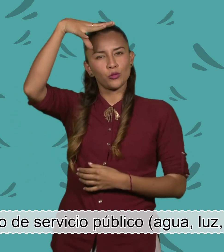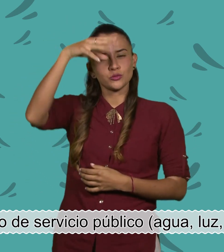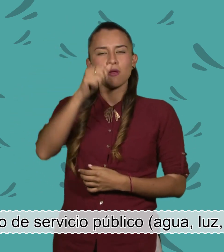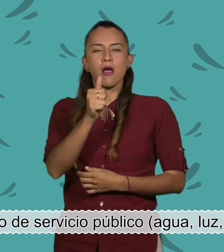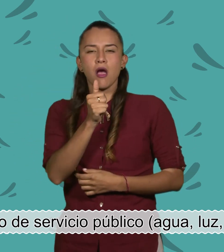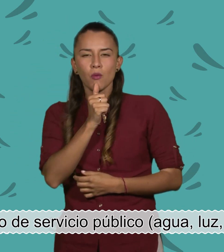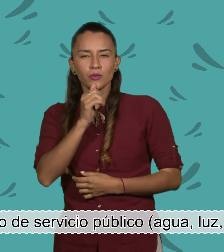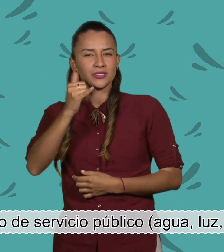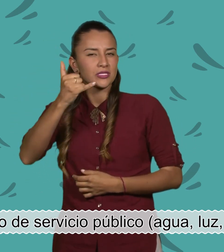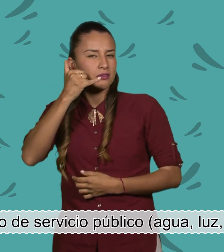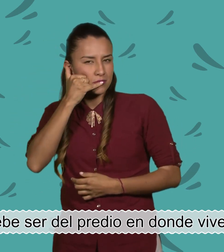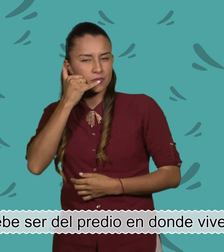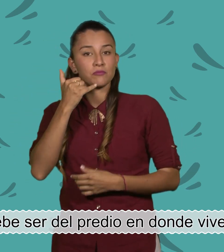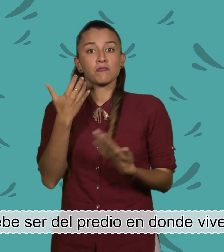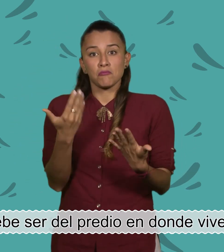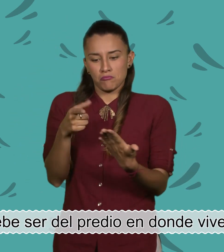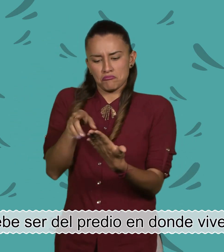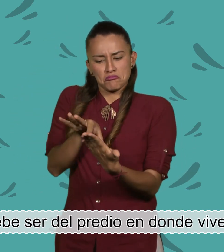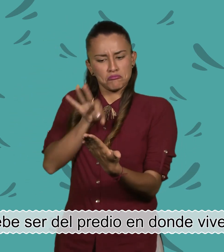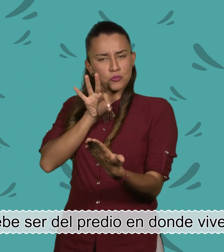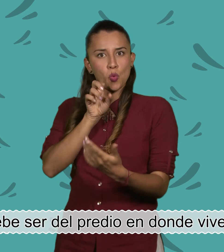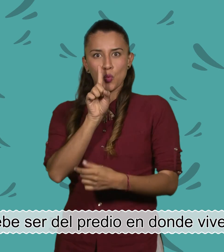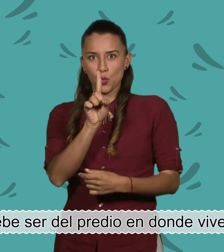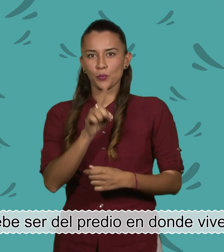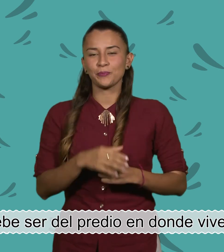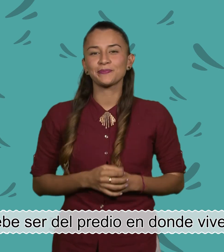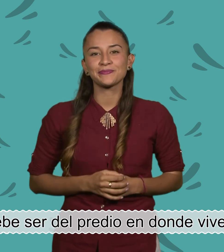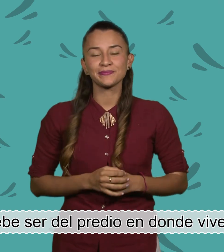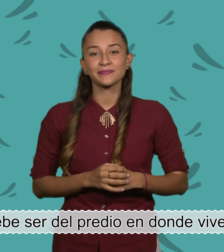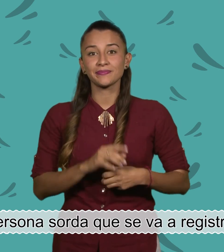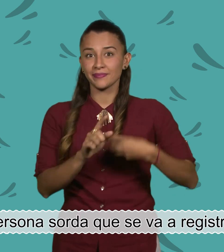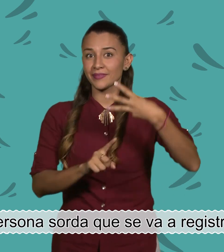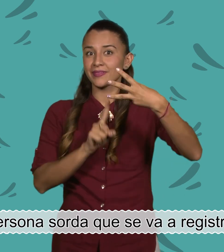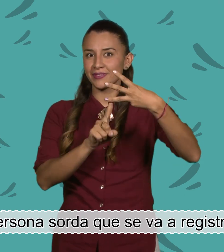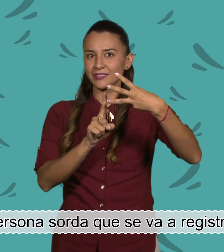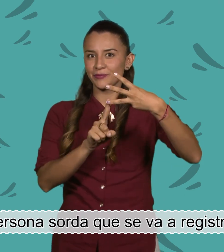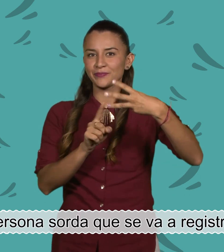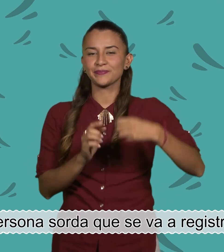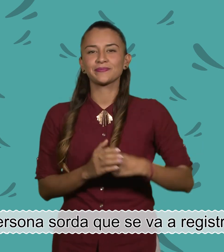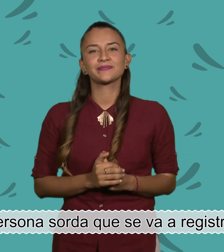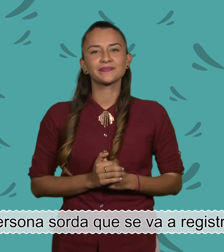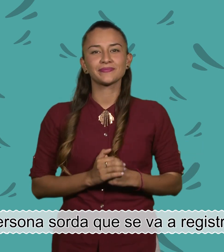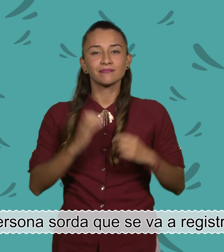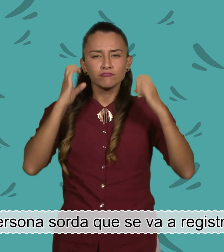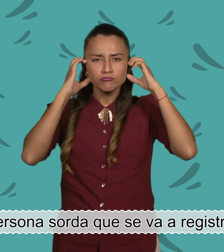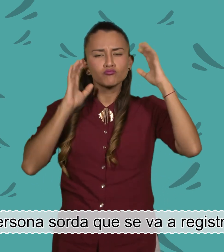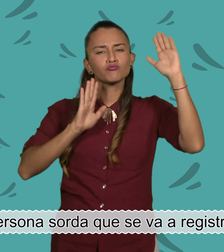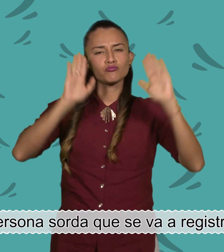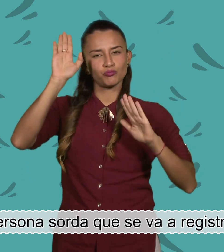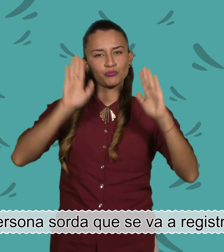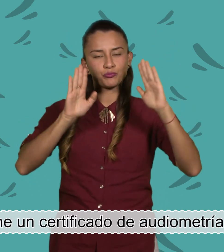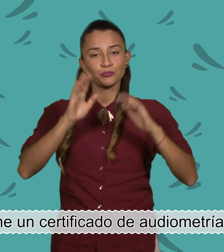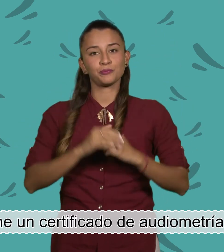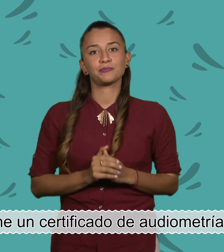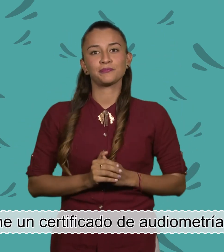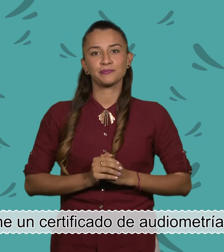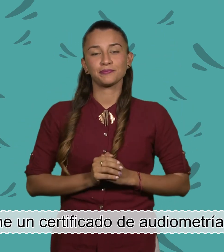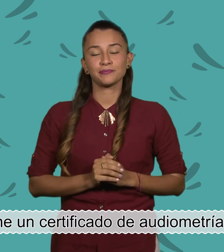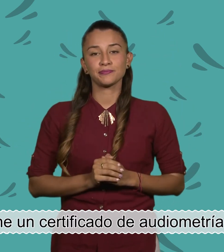luz, teléfono. Debe ser del predio en donde vive la persona sorda que se va a registrar. Tercero, si